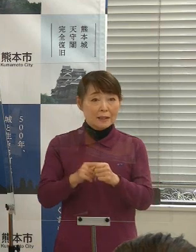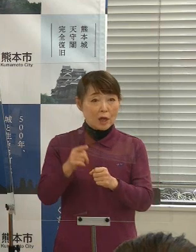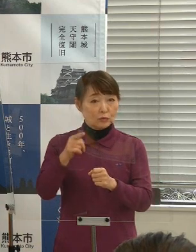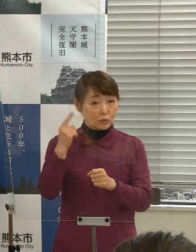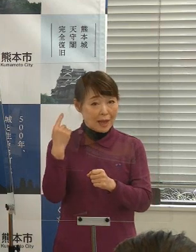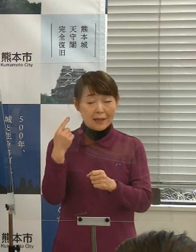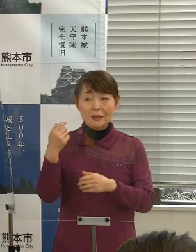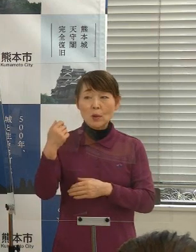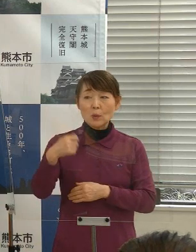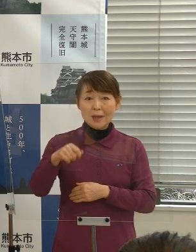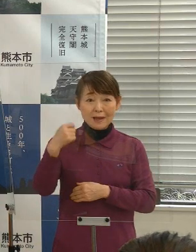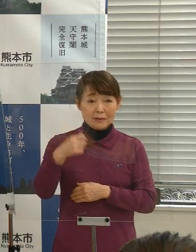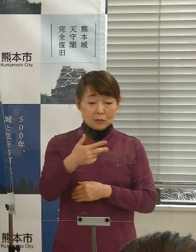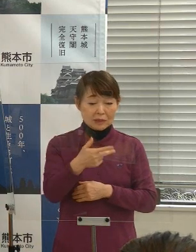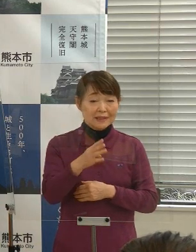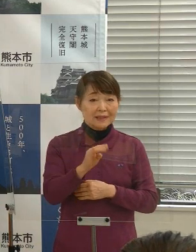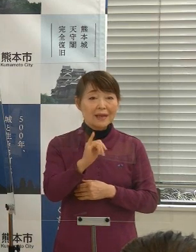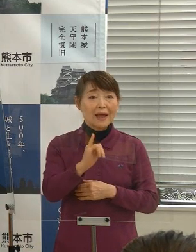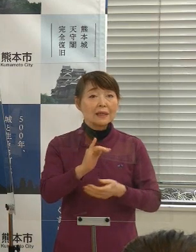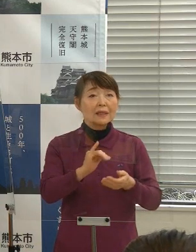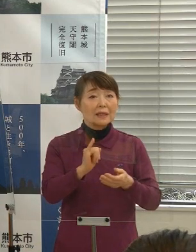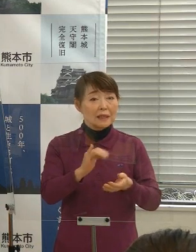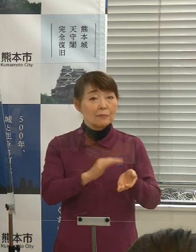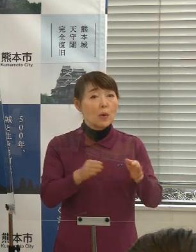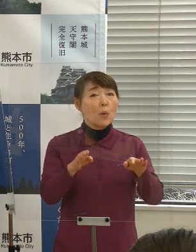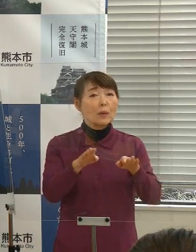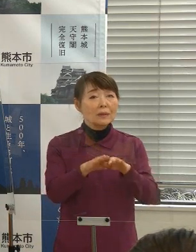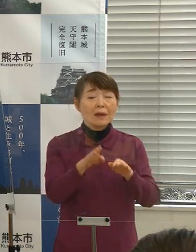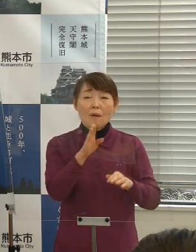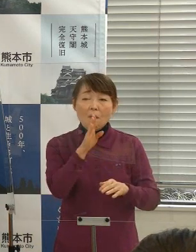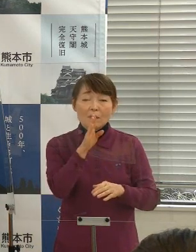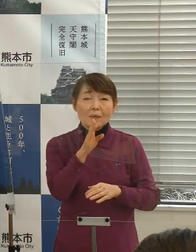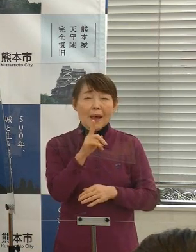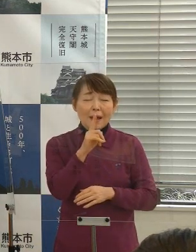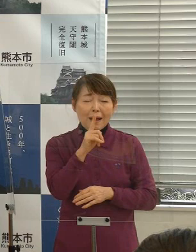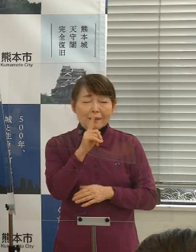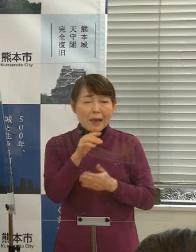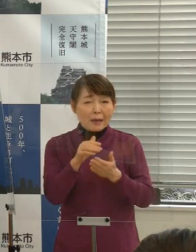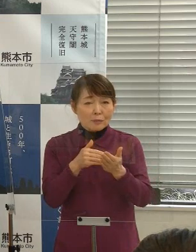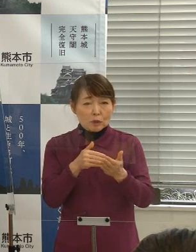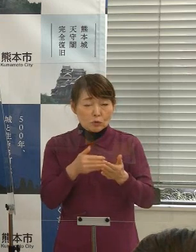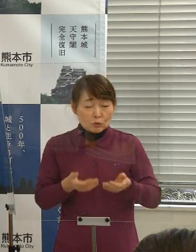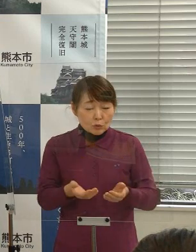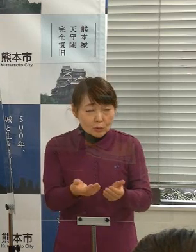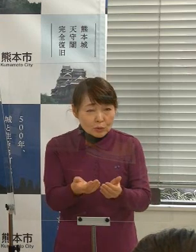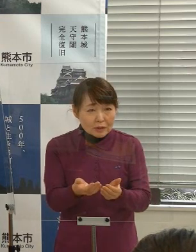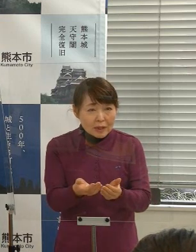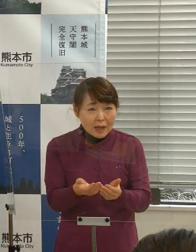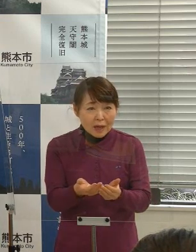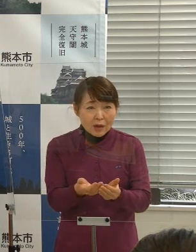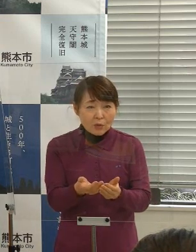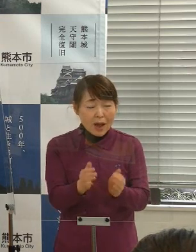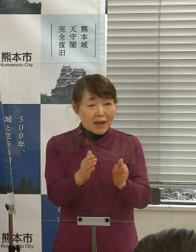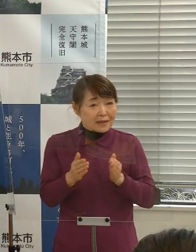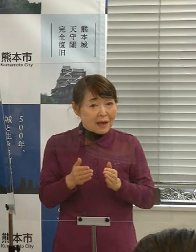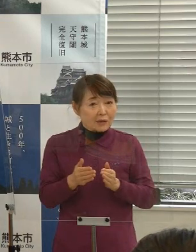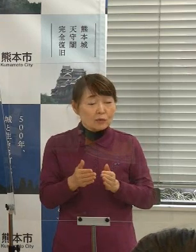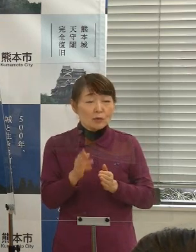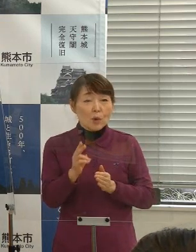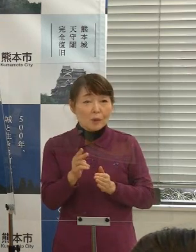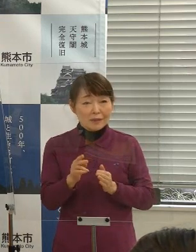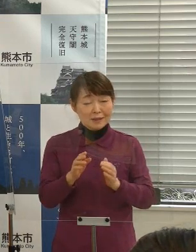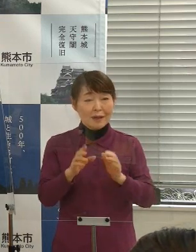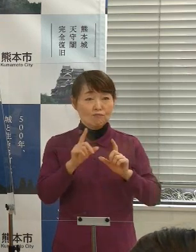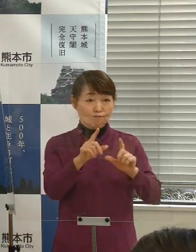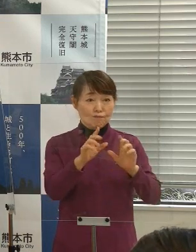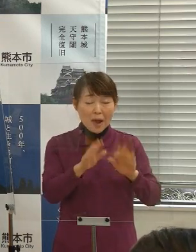慈恵病院に対して、まあ、内密出産は控えるようという要請をしておりましたが、まあ、今回喫緊の状況ということ